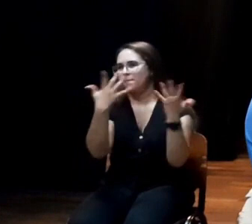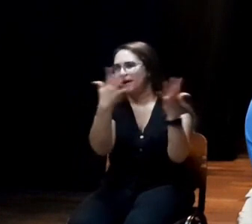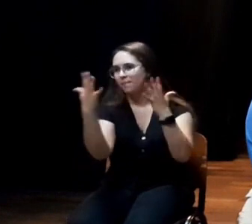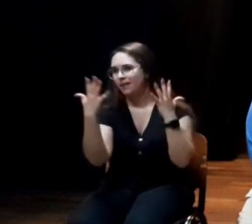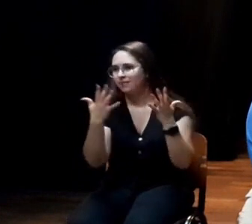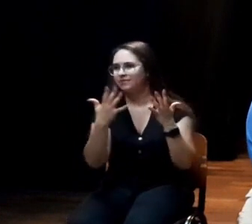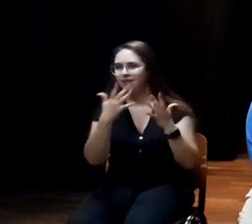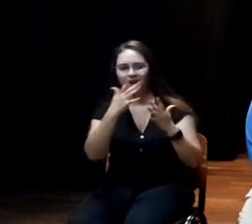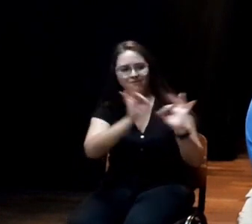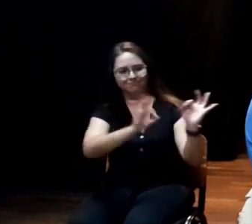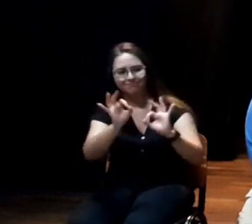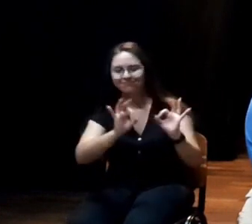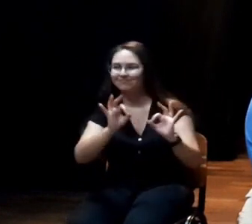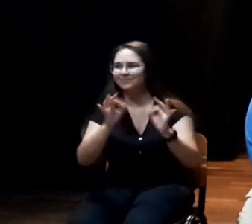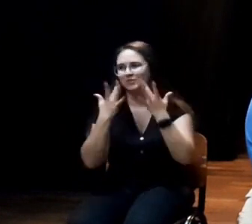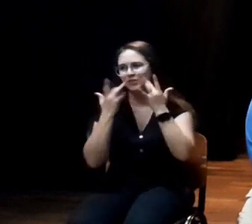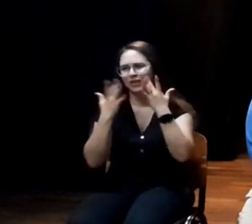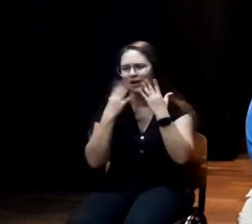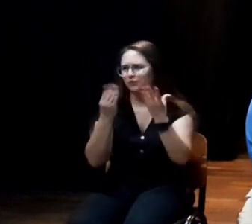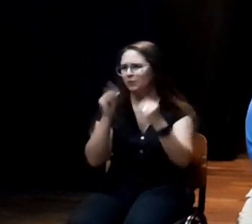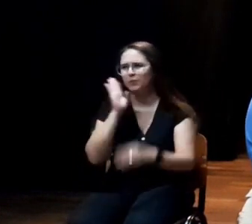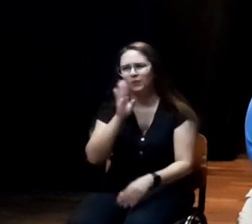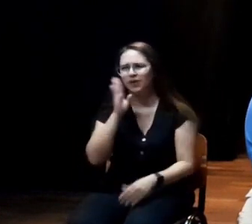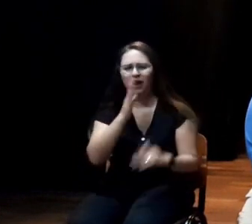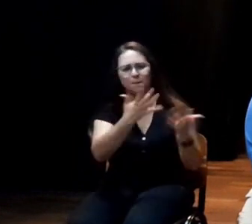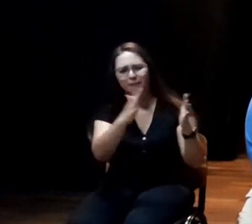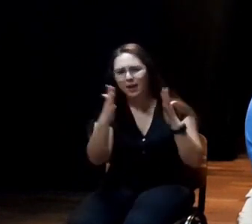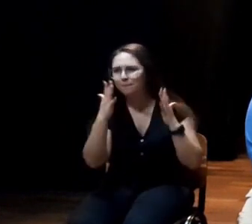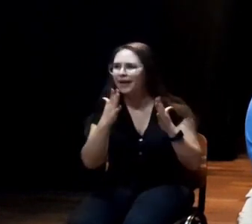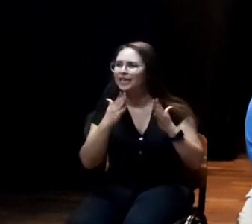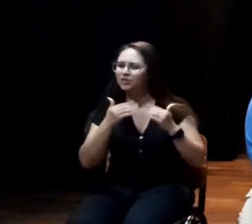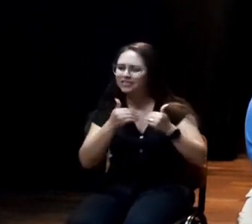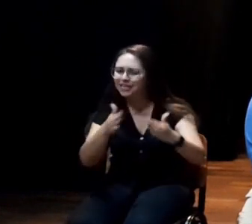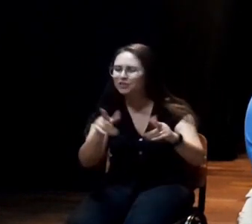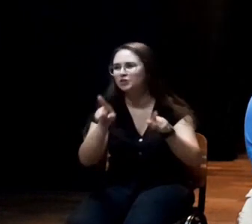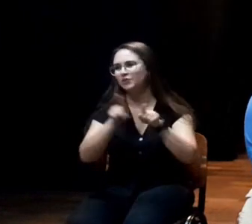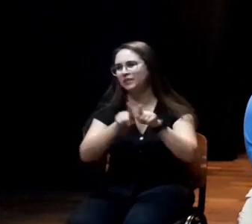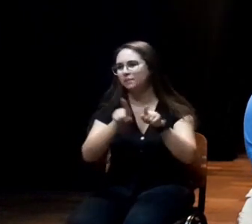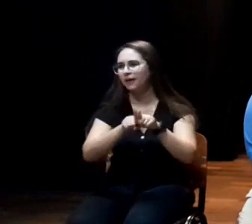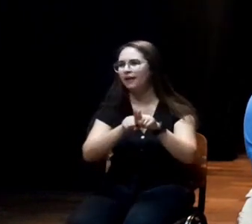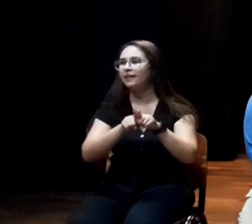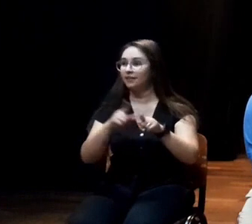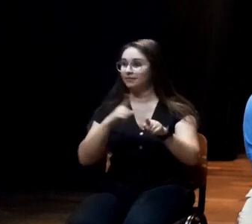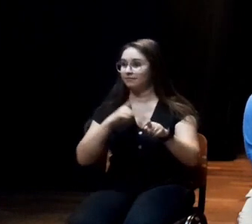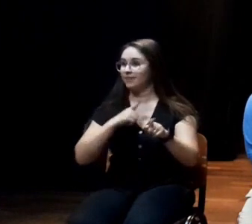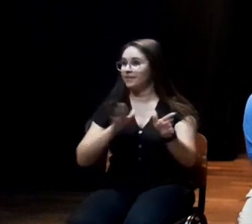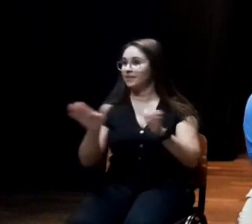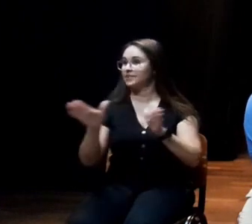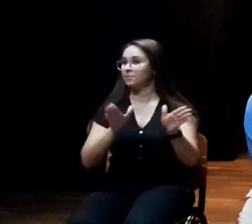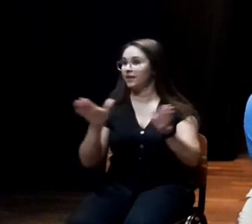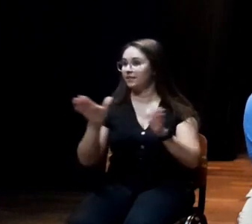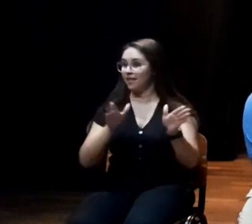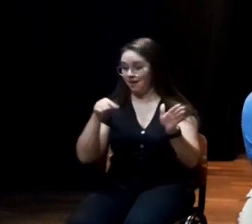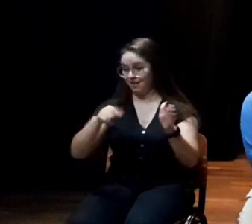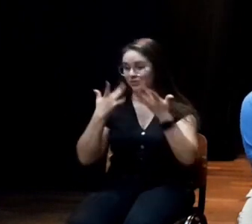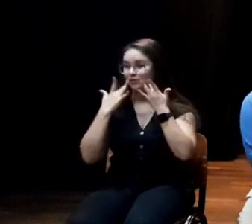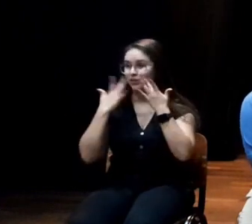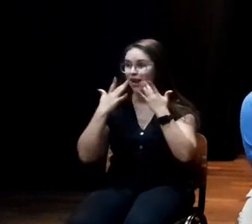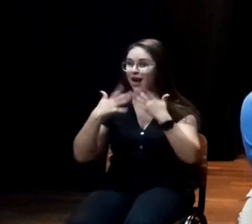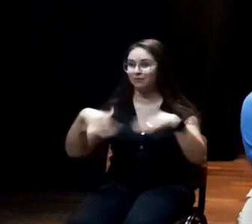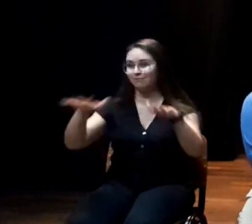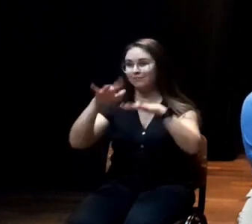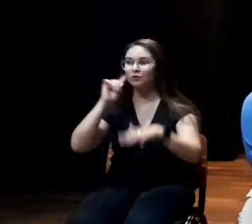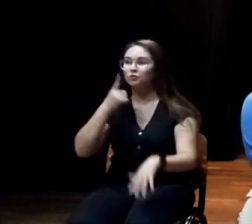produção do espetáculo, que foi muito legal, parabenizar pela iniciativa também de acessibilizar o conteúdo, né, para o público